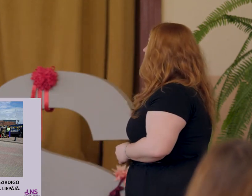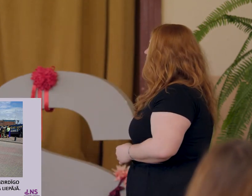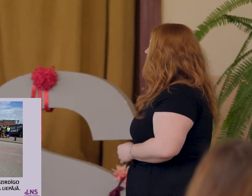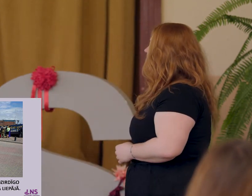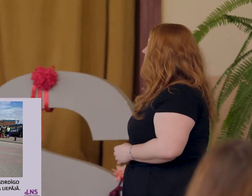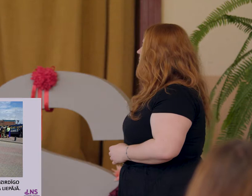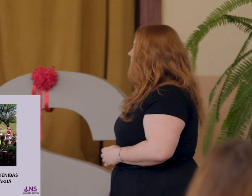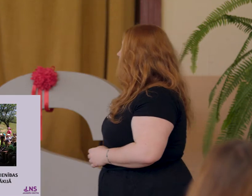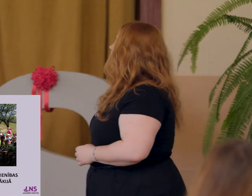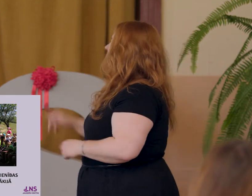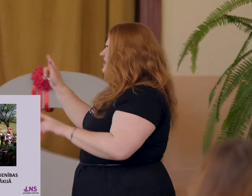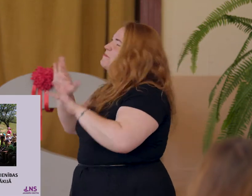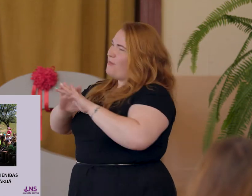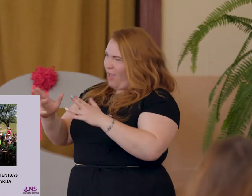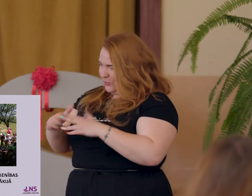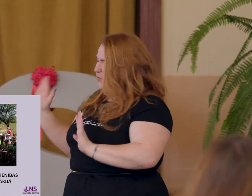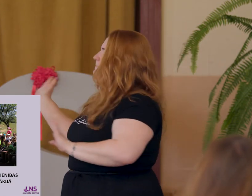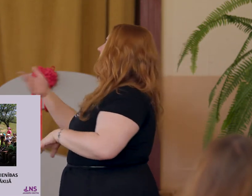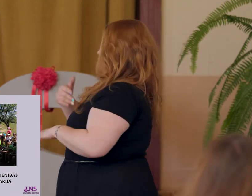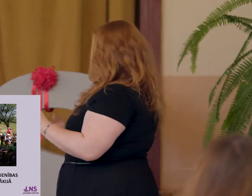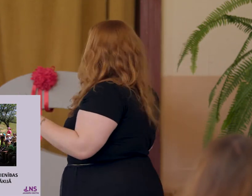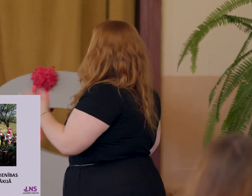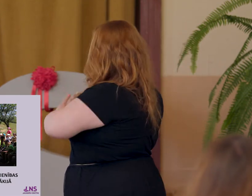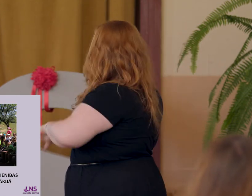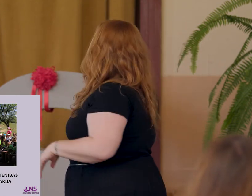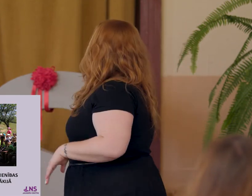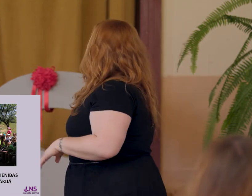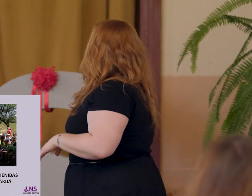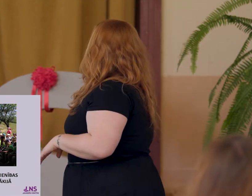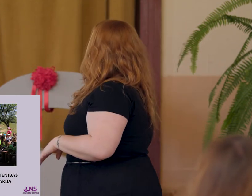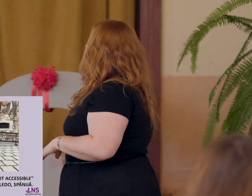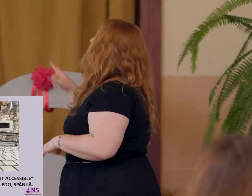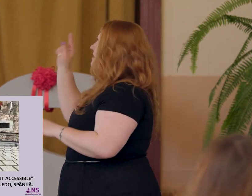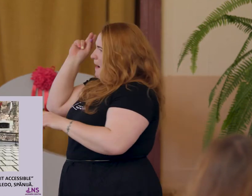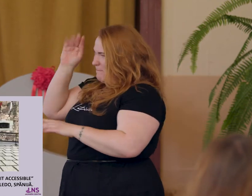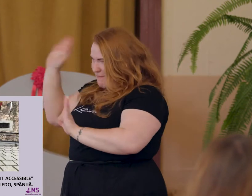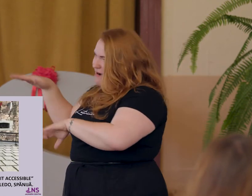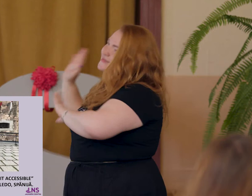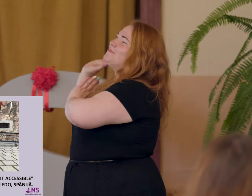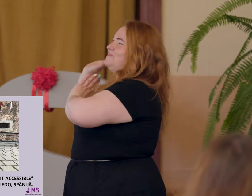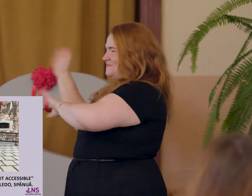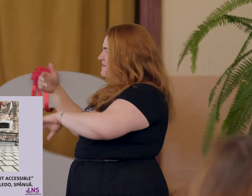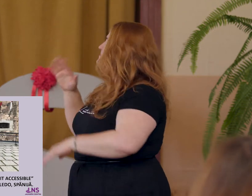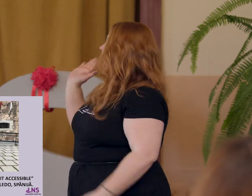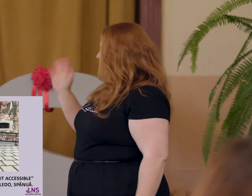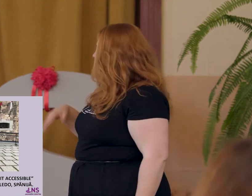notiek. Un te ir arī, protams, bērnu nometne, un arī pārstāv, protams,